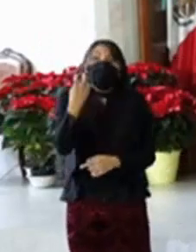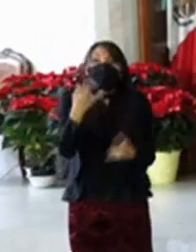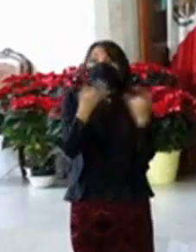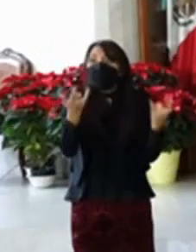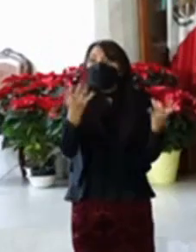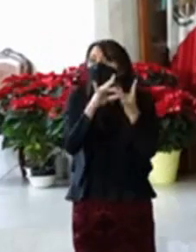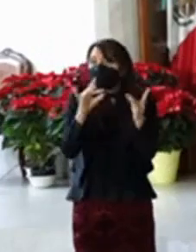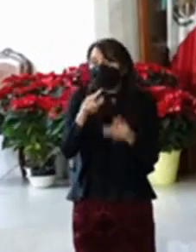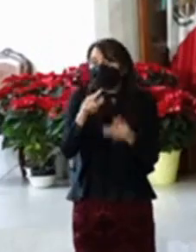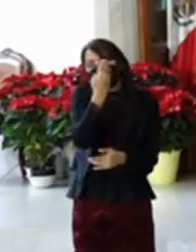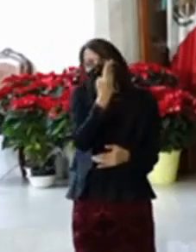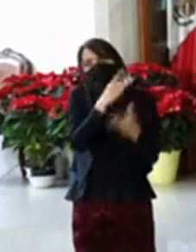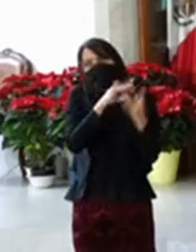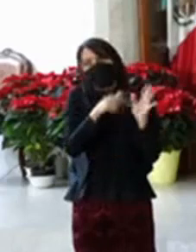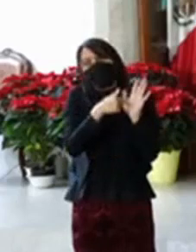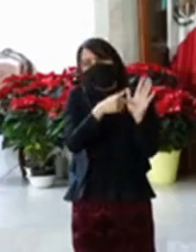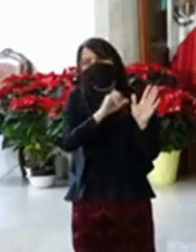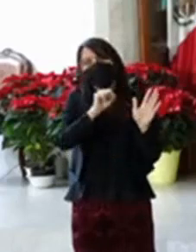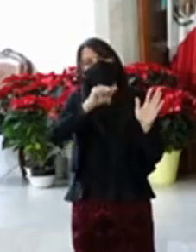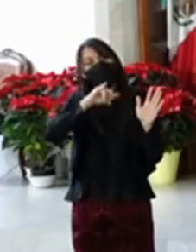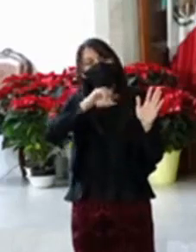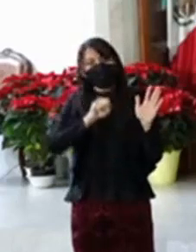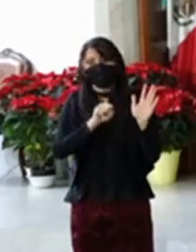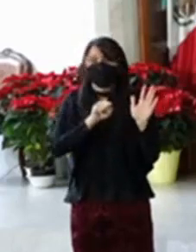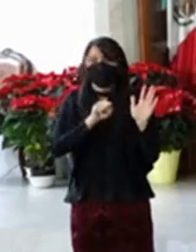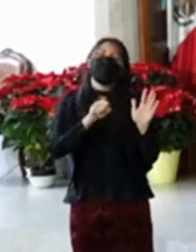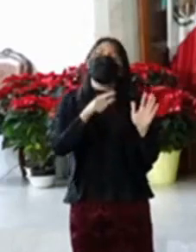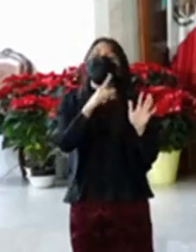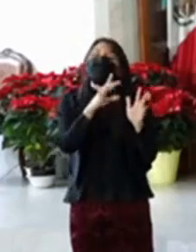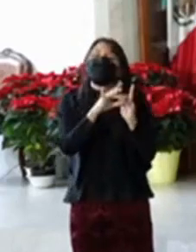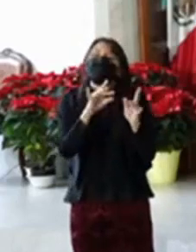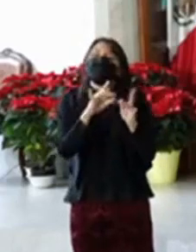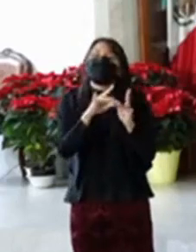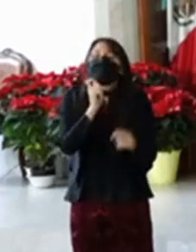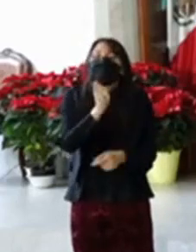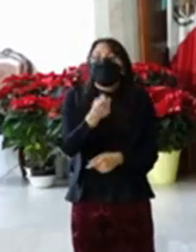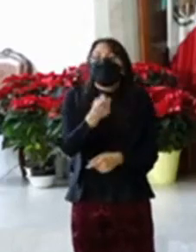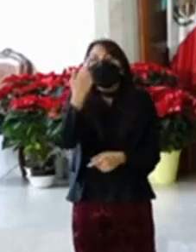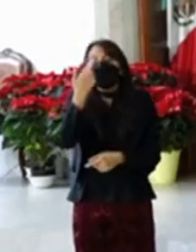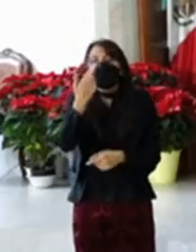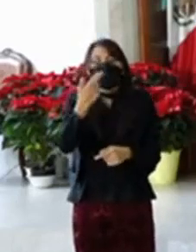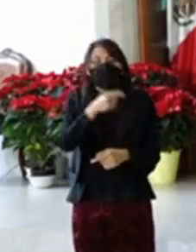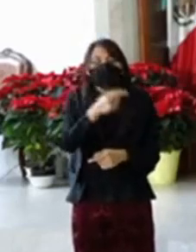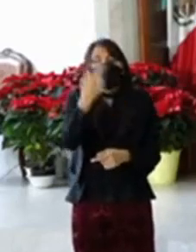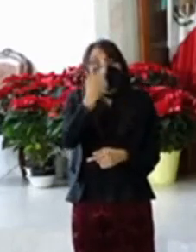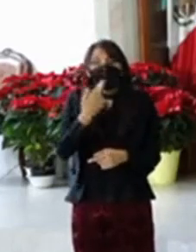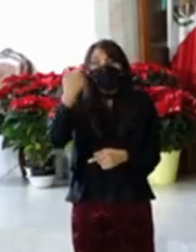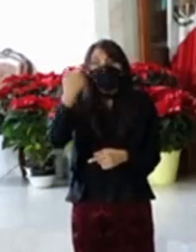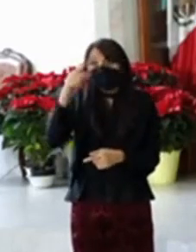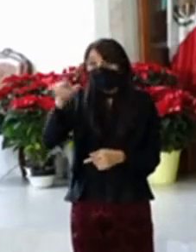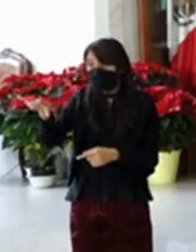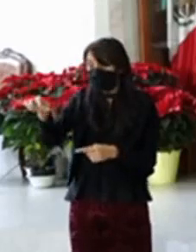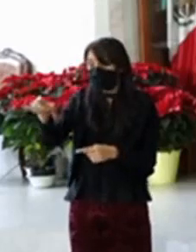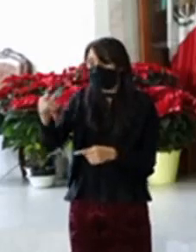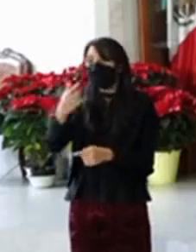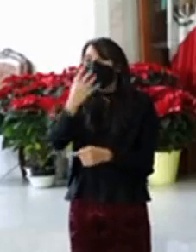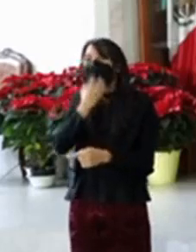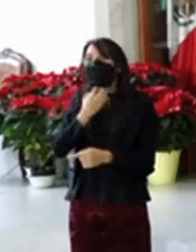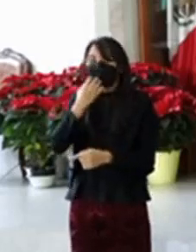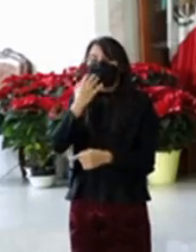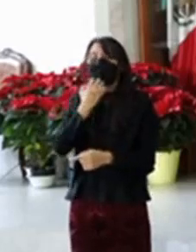Isaías nos habla de un rey precisamente de Israel, de esta